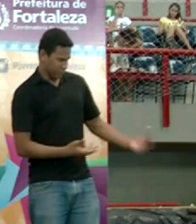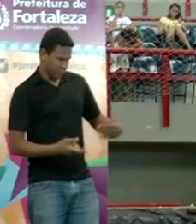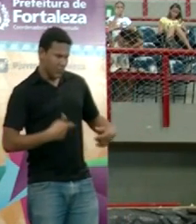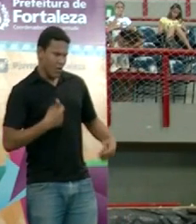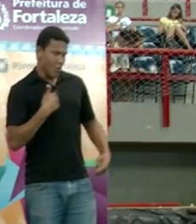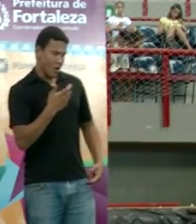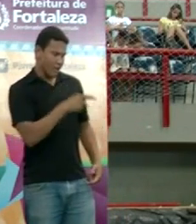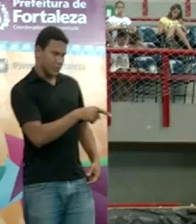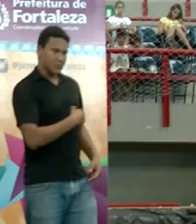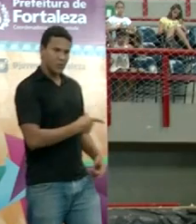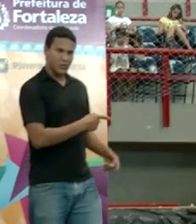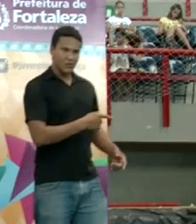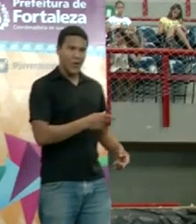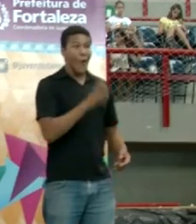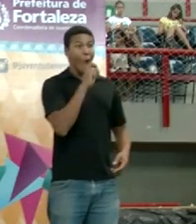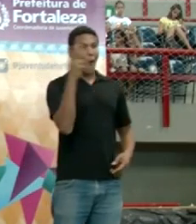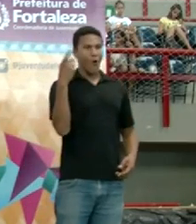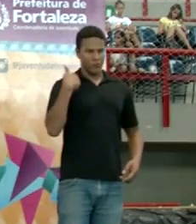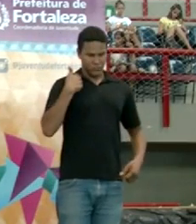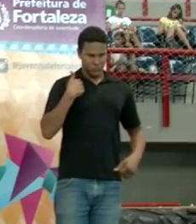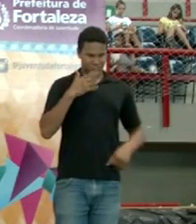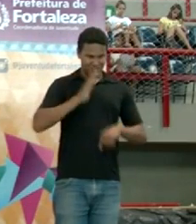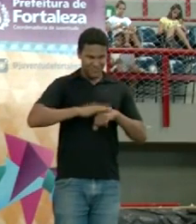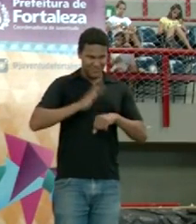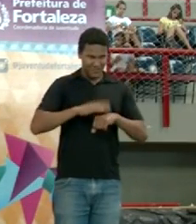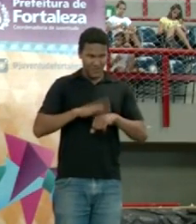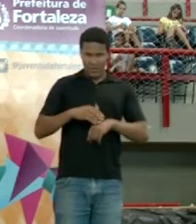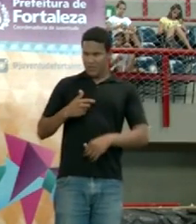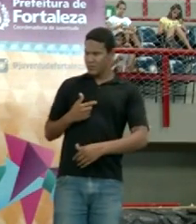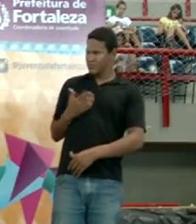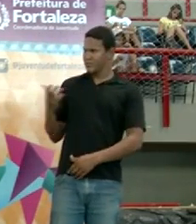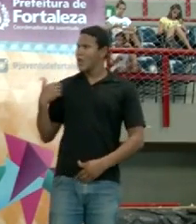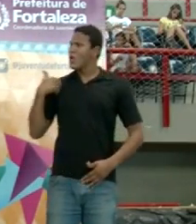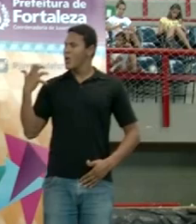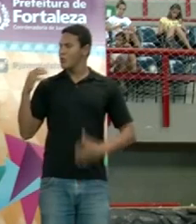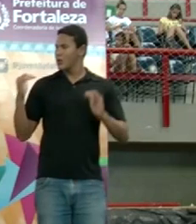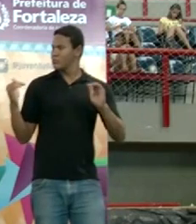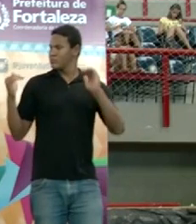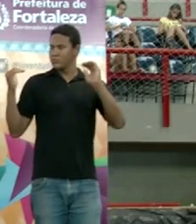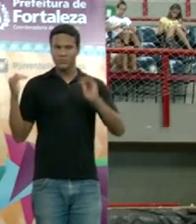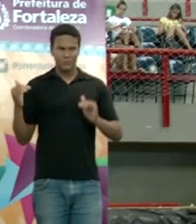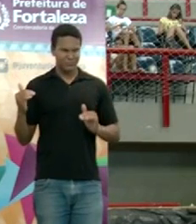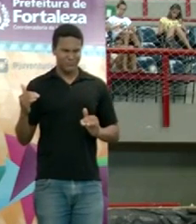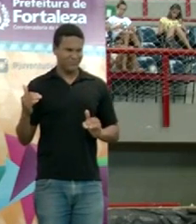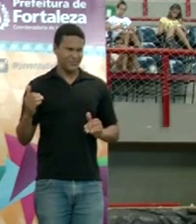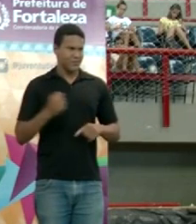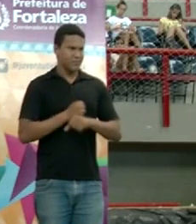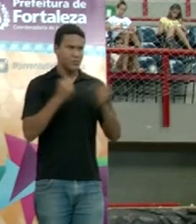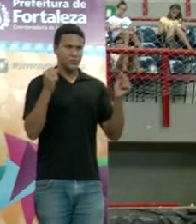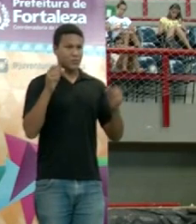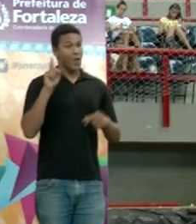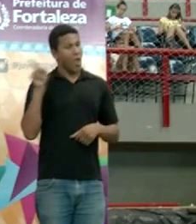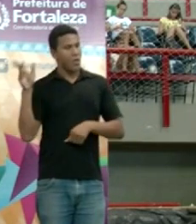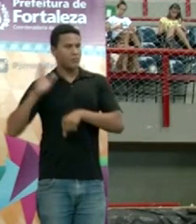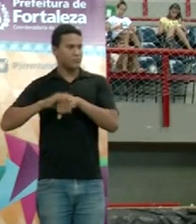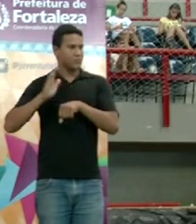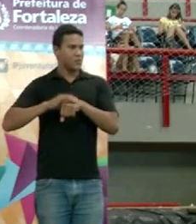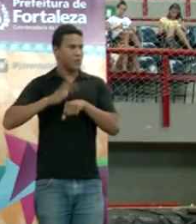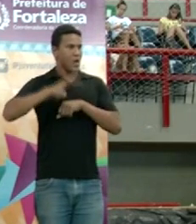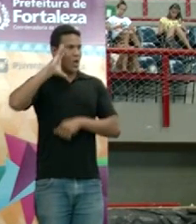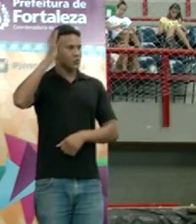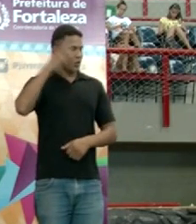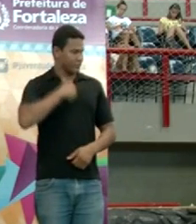conseguir convencer o suzerano, você chegando lá para ele, para se convencer a ser cavaleiro. Era o suzerano que lhe chamava,